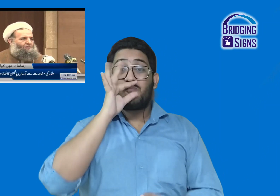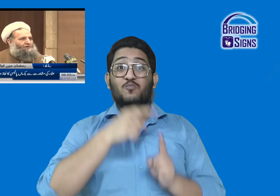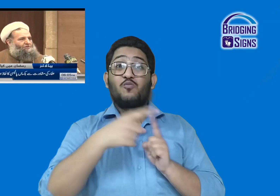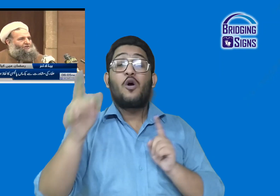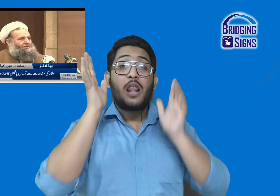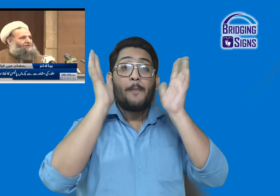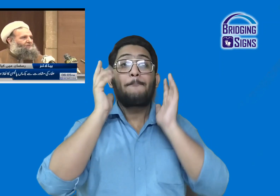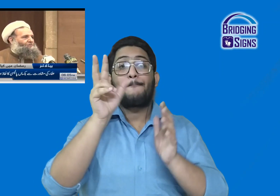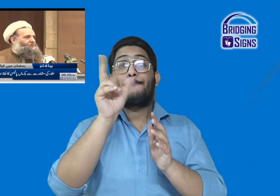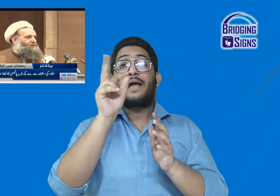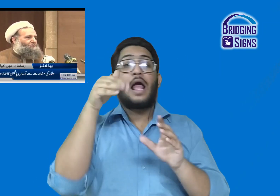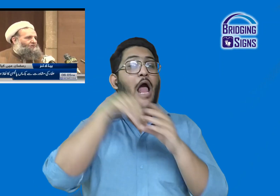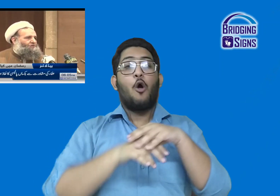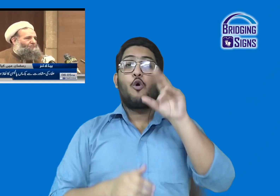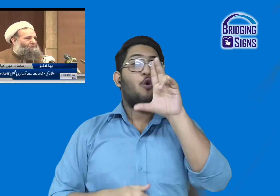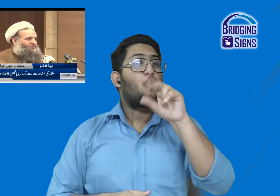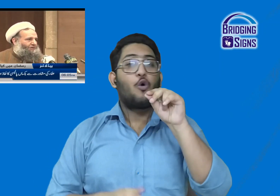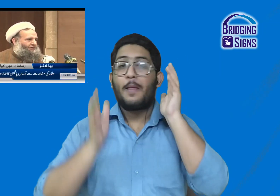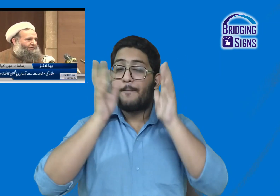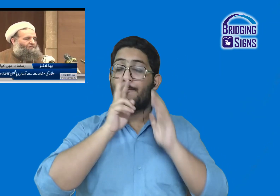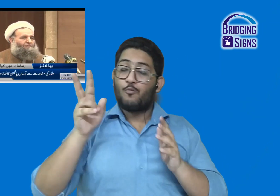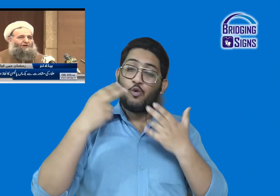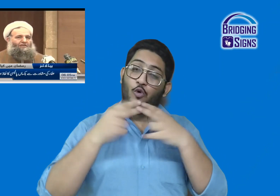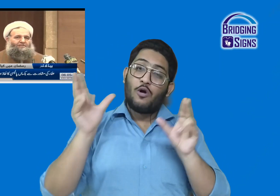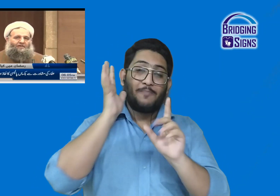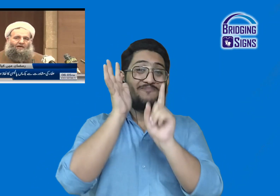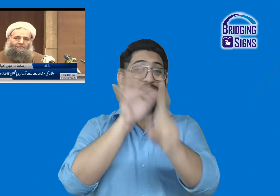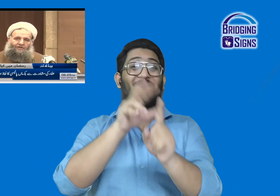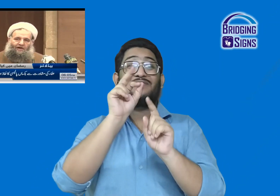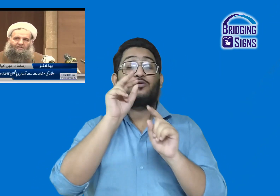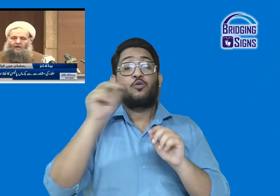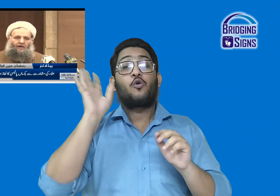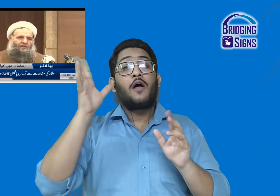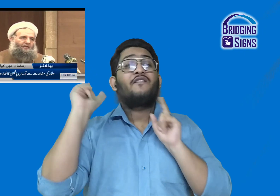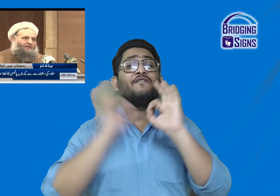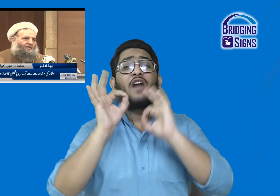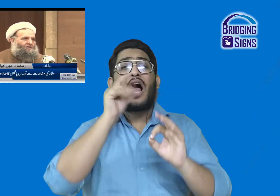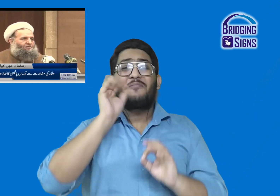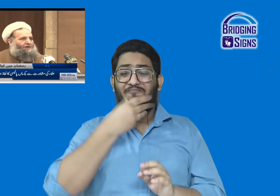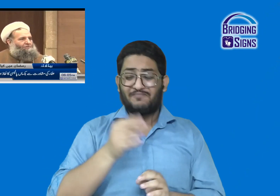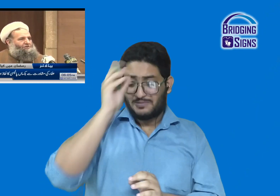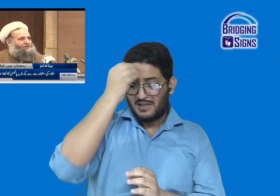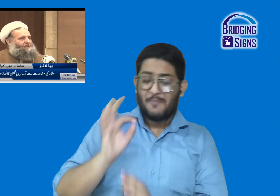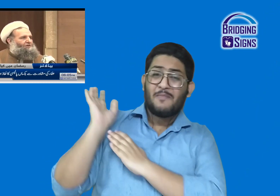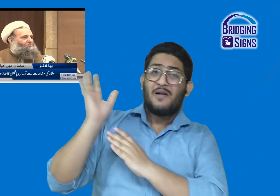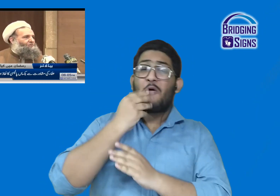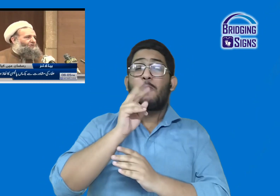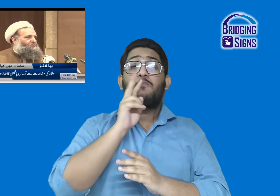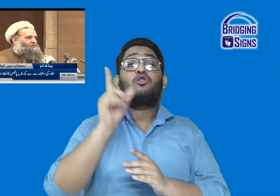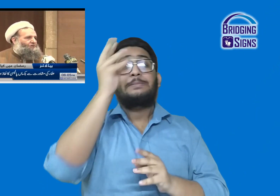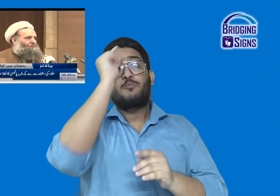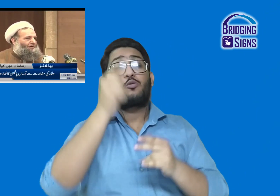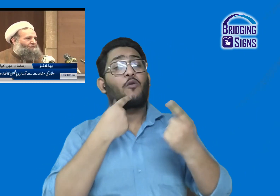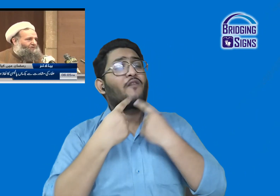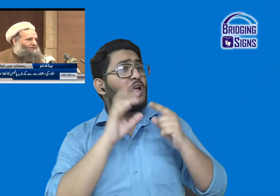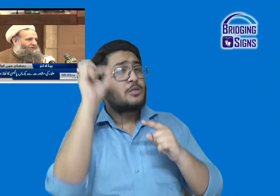सऊदी अरब में इस रमजान बाजमात नमाज तरावी नहीं होगी। सऊदी वजीर बराए मजहबी उमूर का ऐलान। वफाकी वजीर मजहबी उमूर नूरुल हक